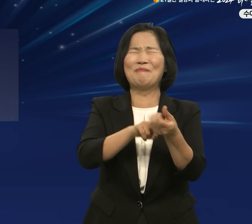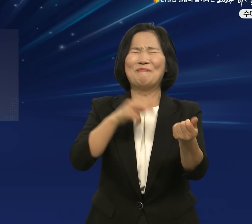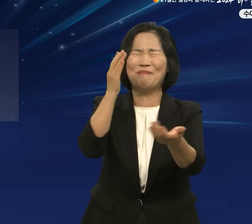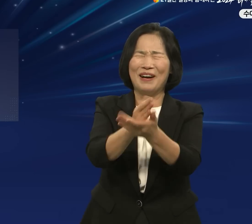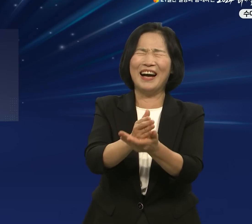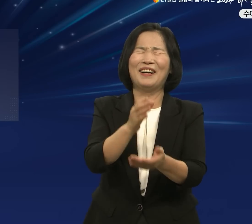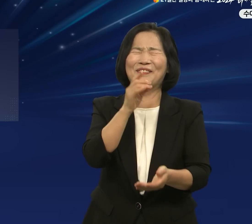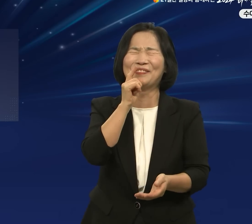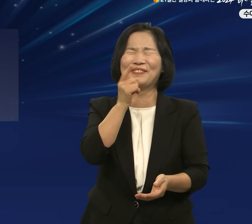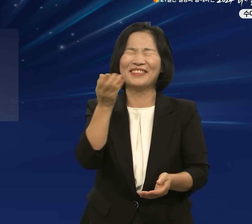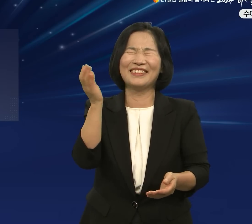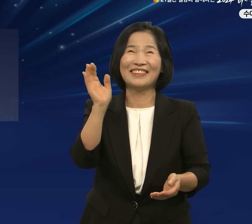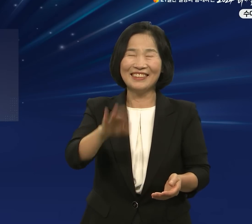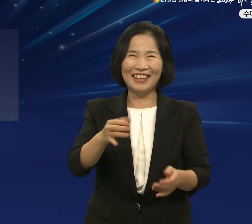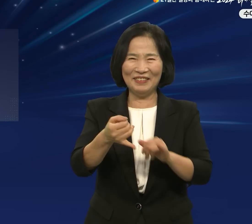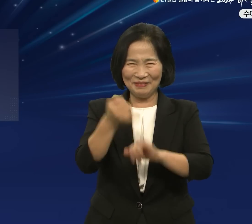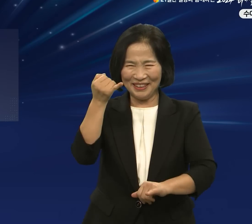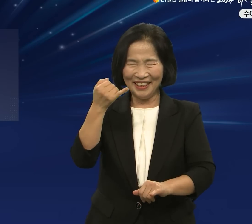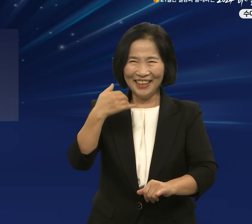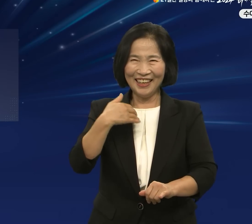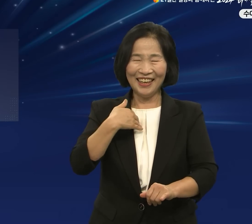큰일 났습니다.